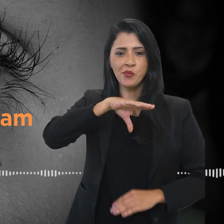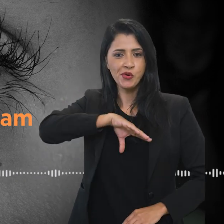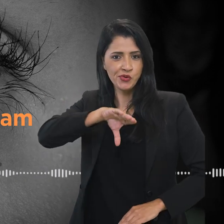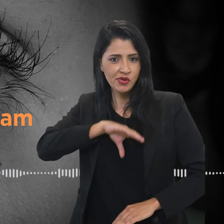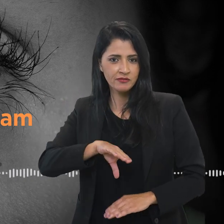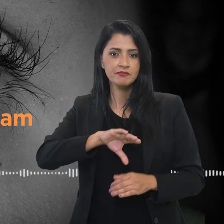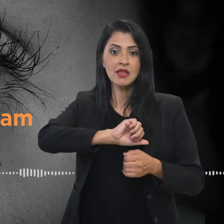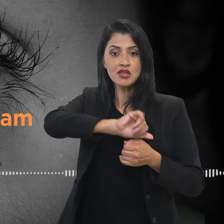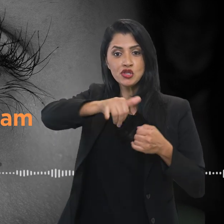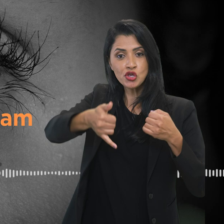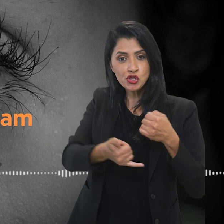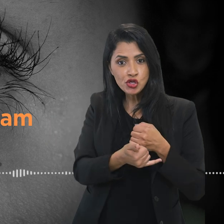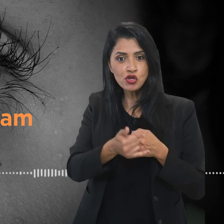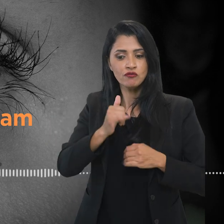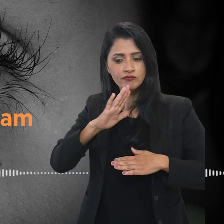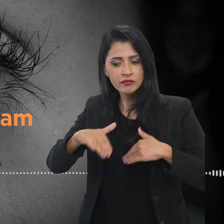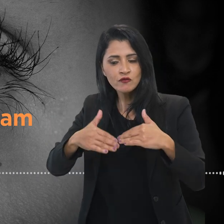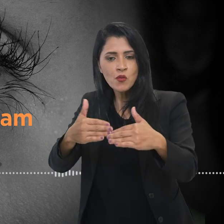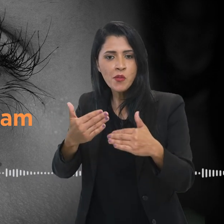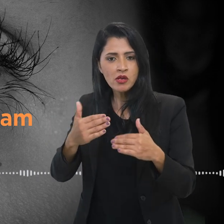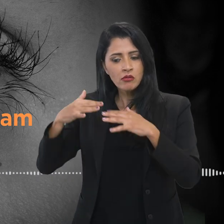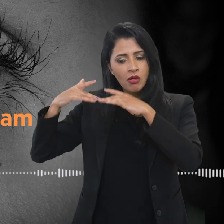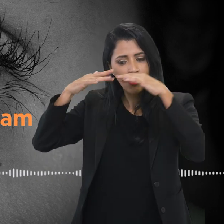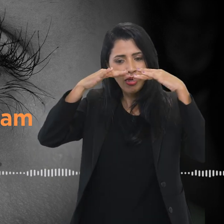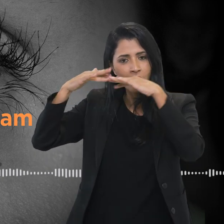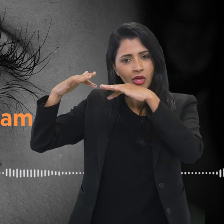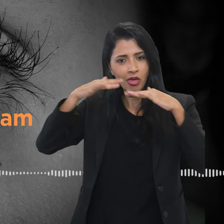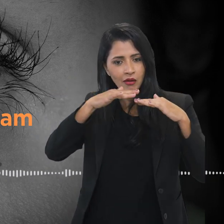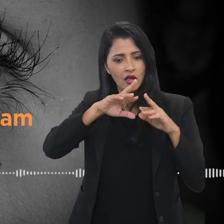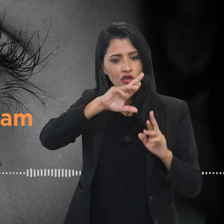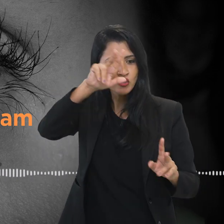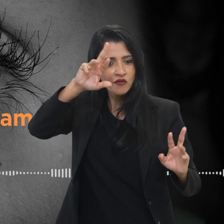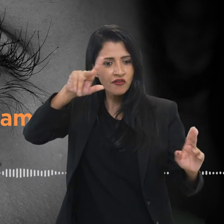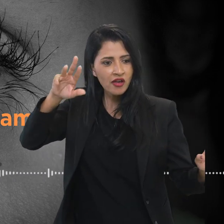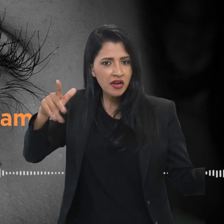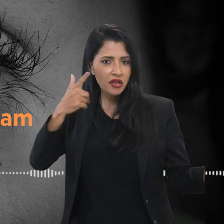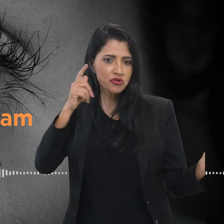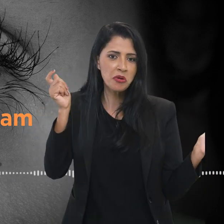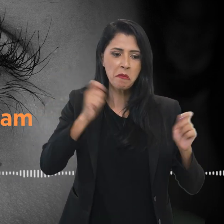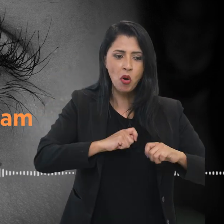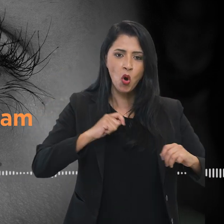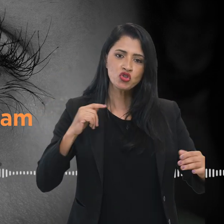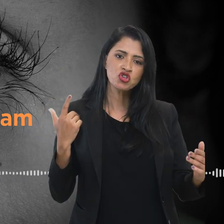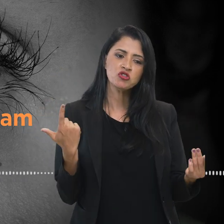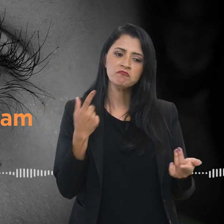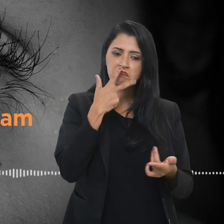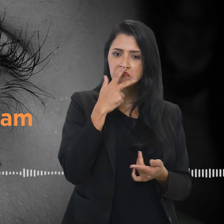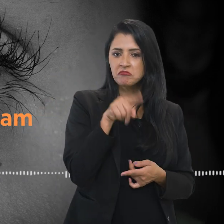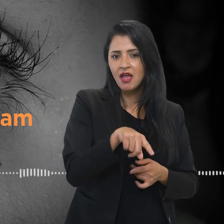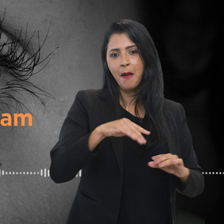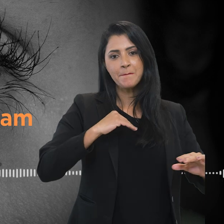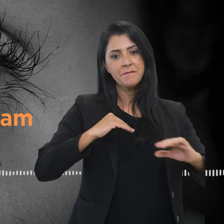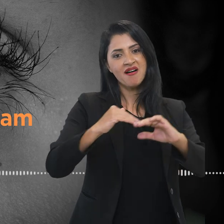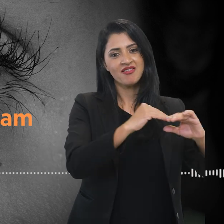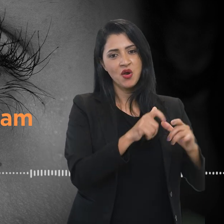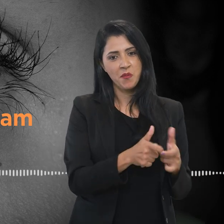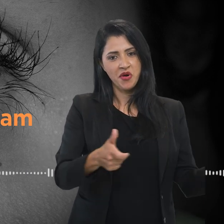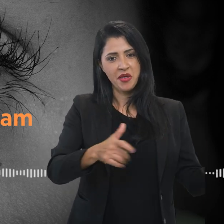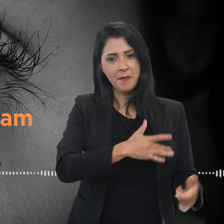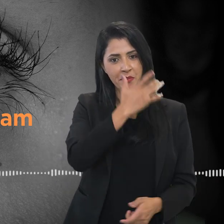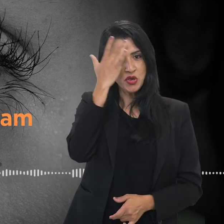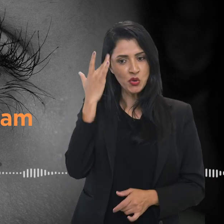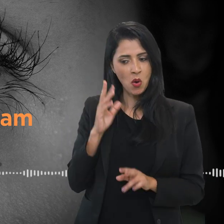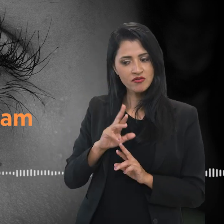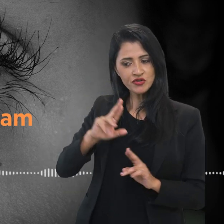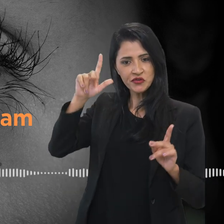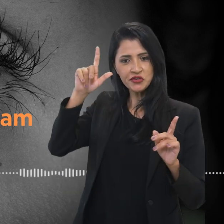no dicionário online de português. Adjetivo cujo desenvolvimento neurológico se difere do que pode ser